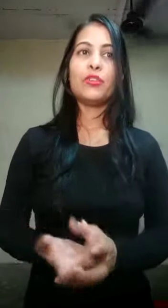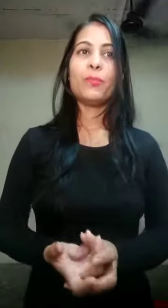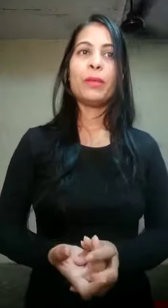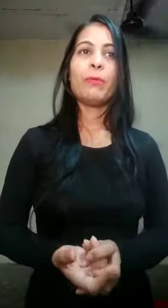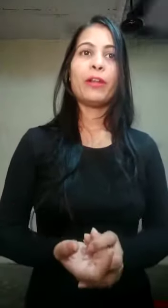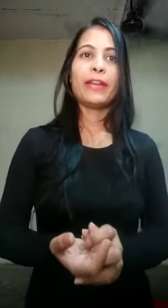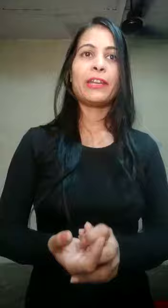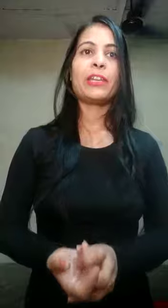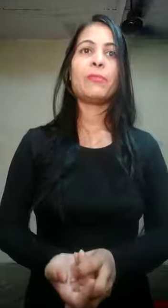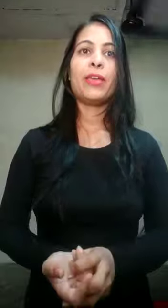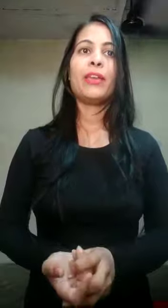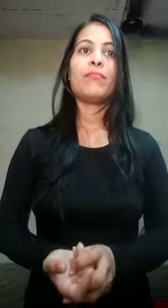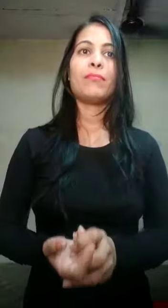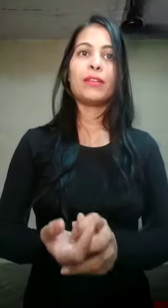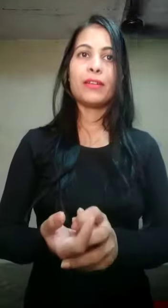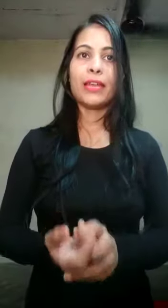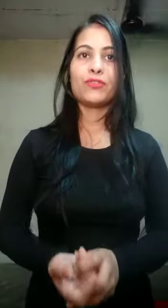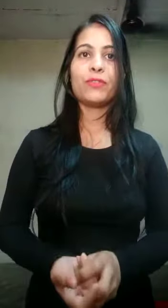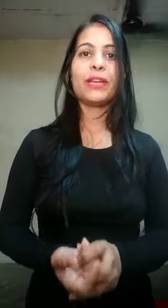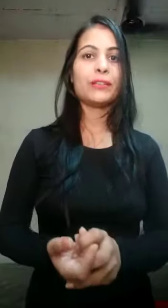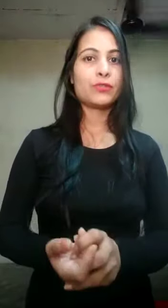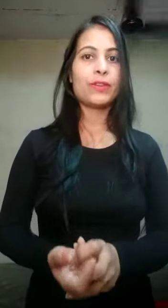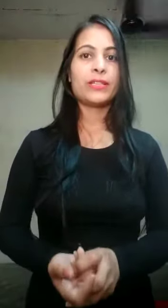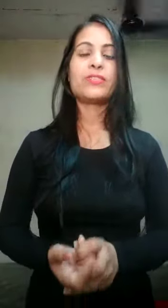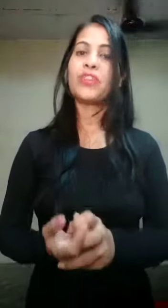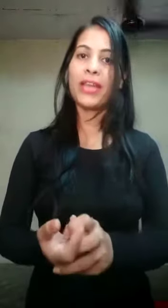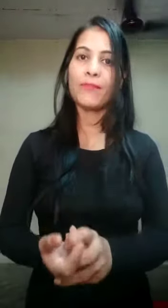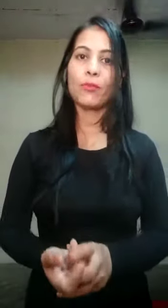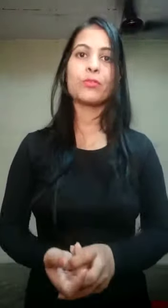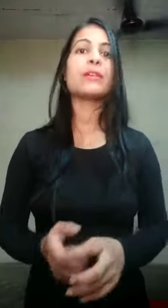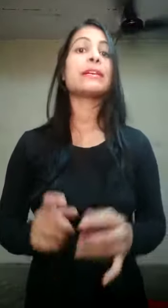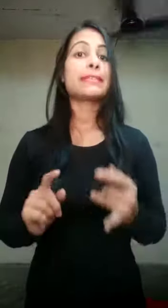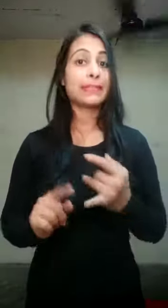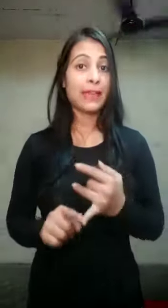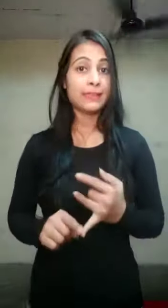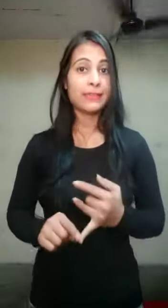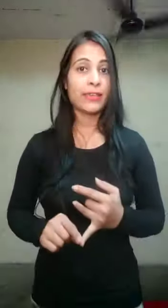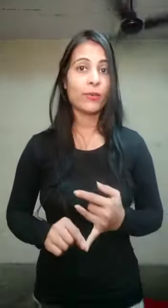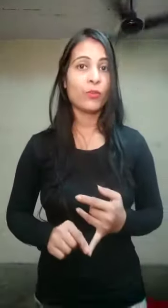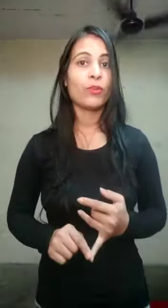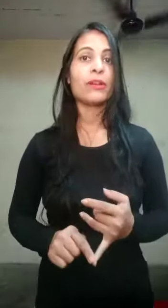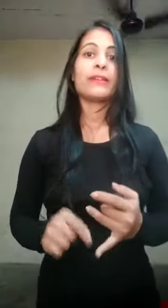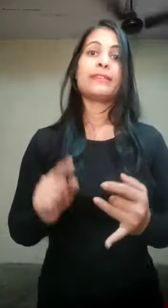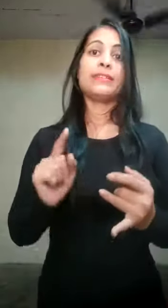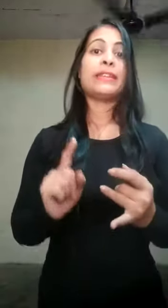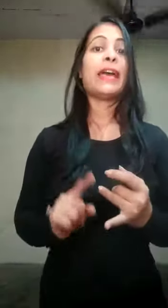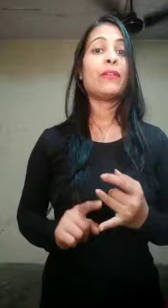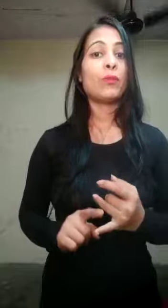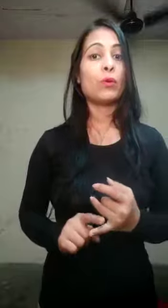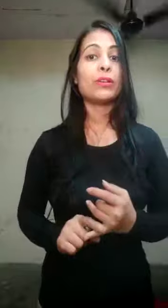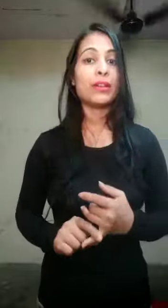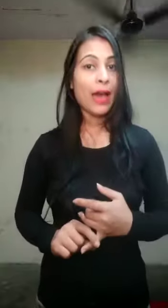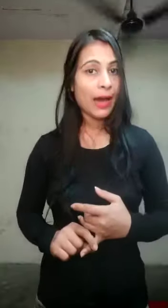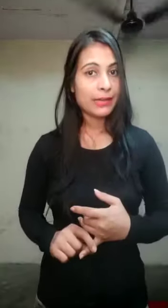यूपी पॉलिटेक्निक में ग्रेजुएट स्टूडेंट्स चाहे वो साइंस से हो, चाहे वो आर्ट से